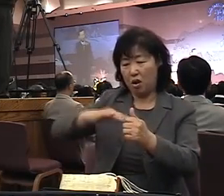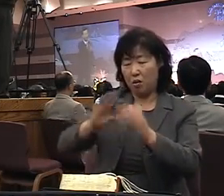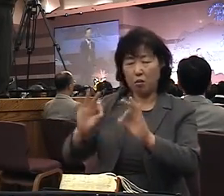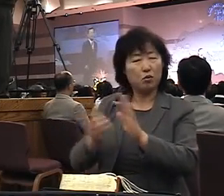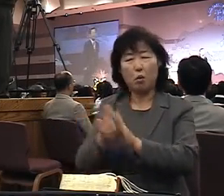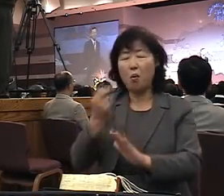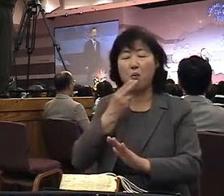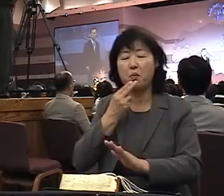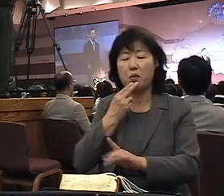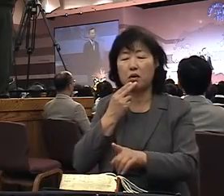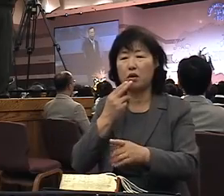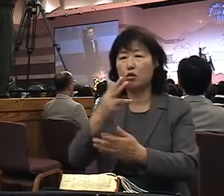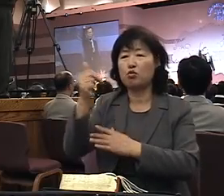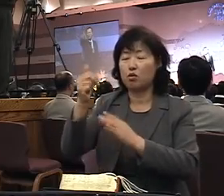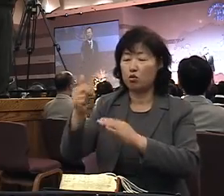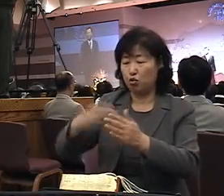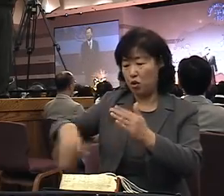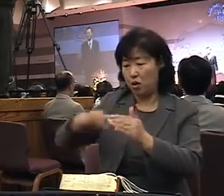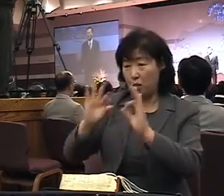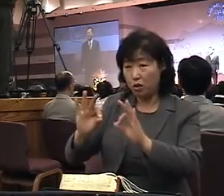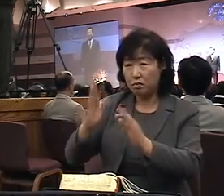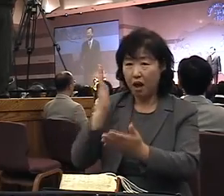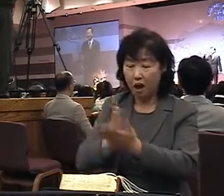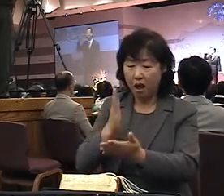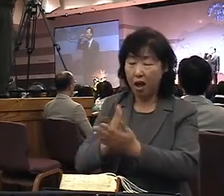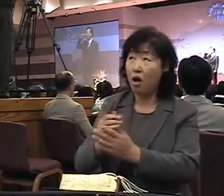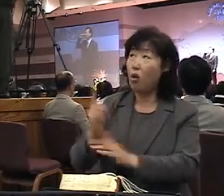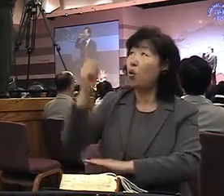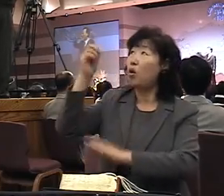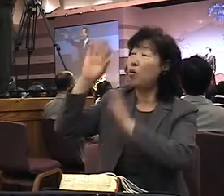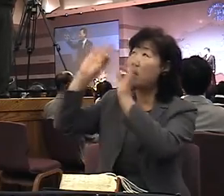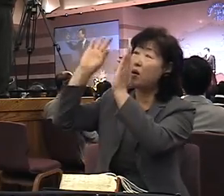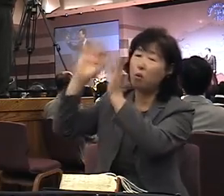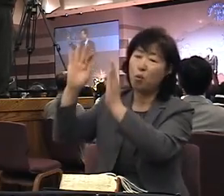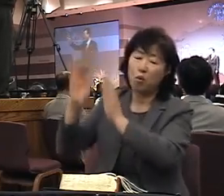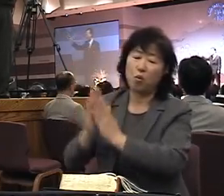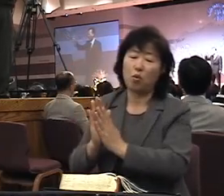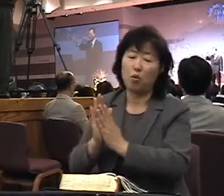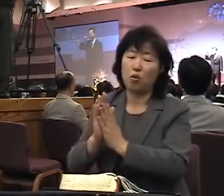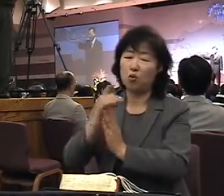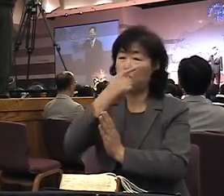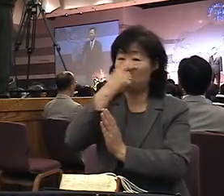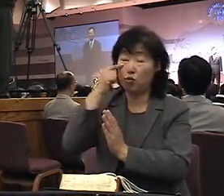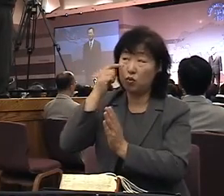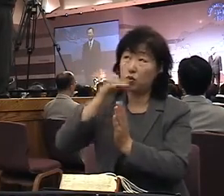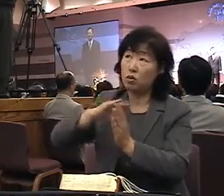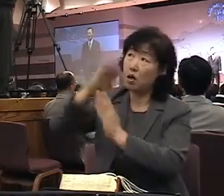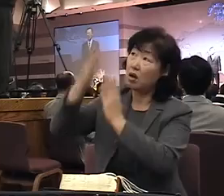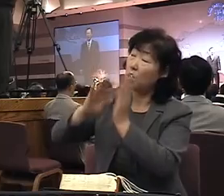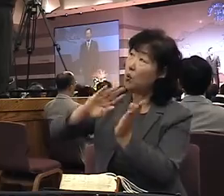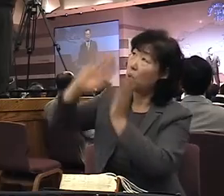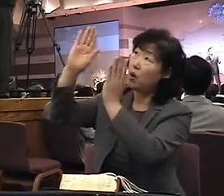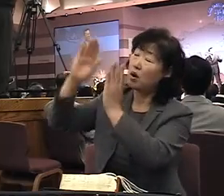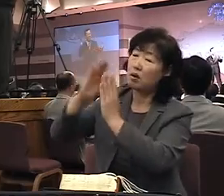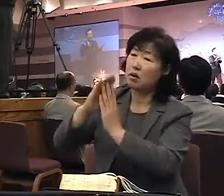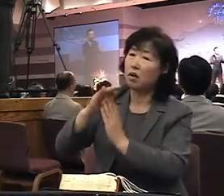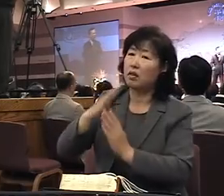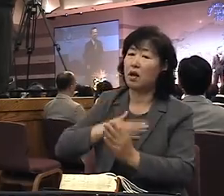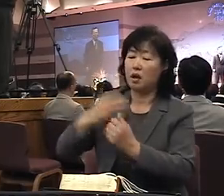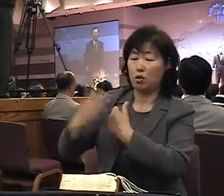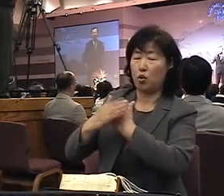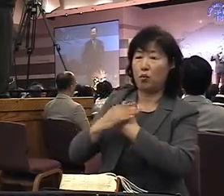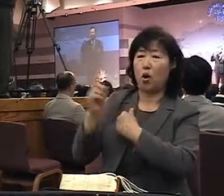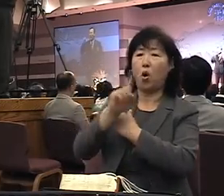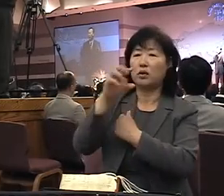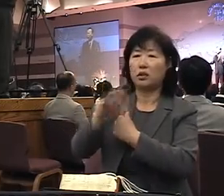때 주위만을 보지 마시고 위를 바라보세요. 내가 산을 향하여 내 눈을 돌리리라. 나의 도움이